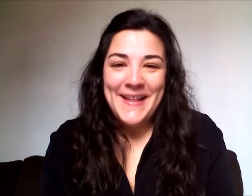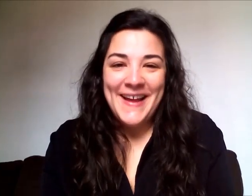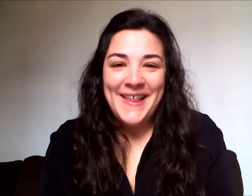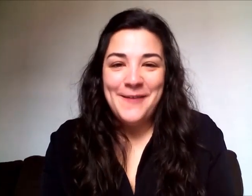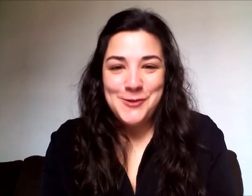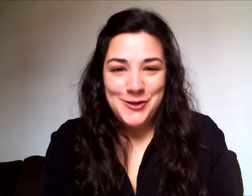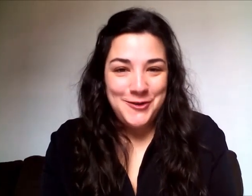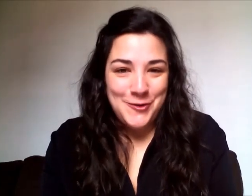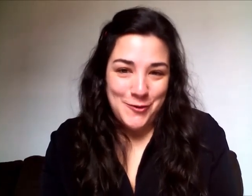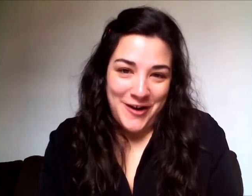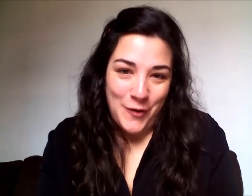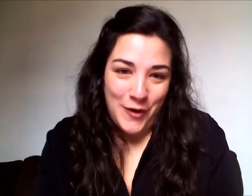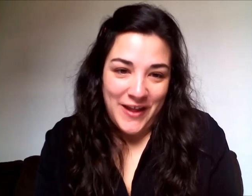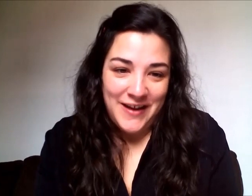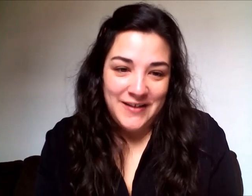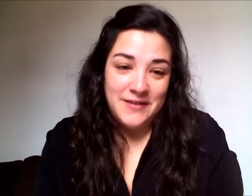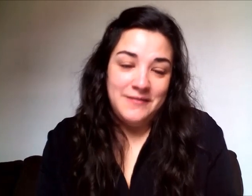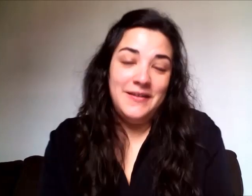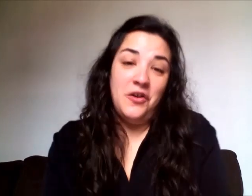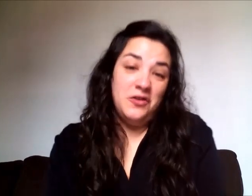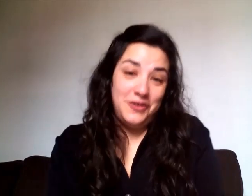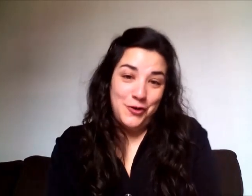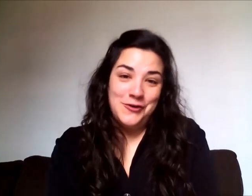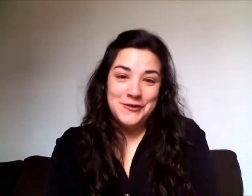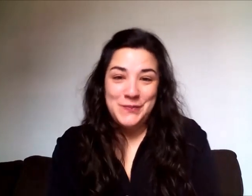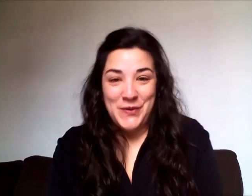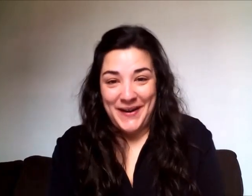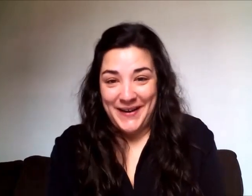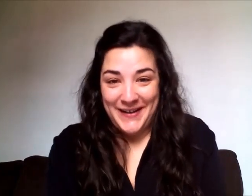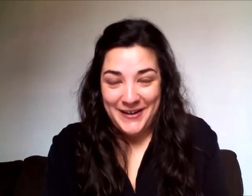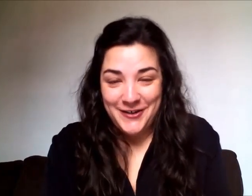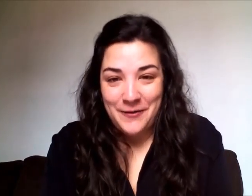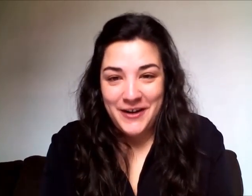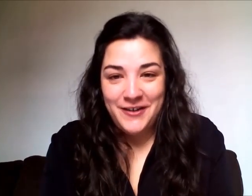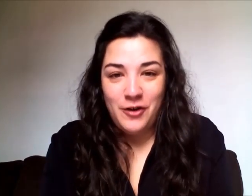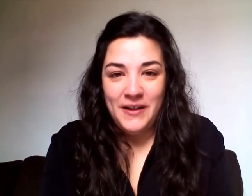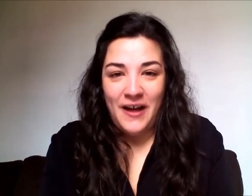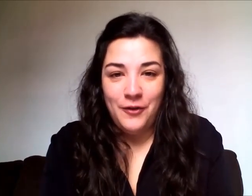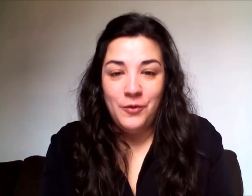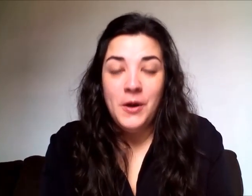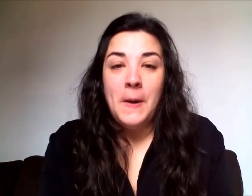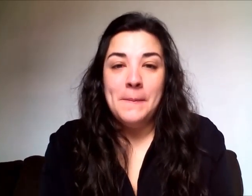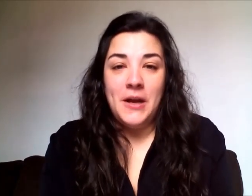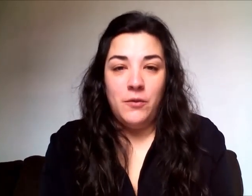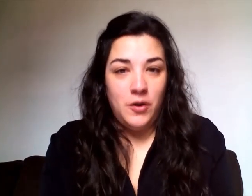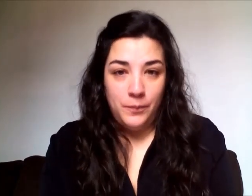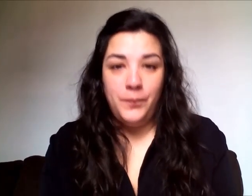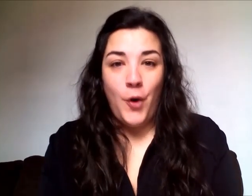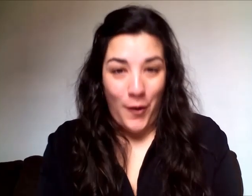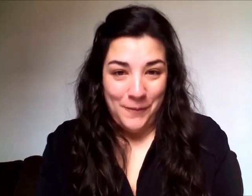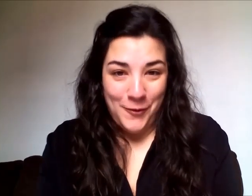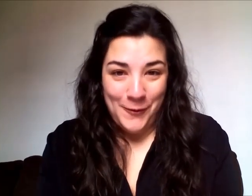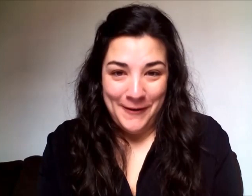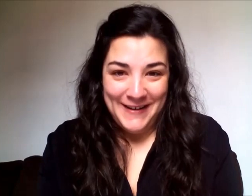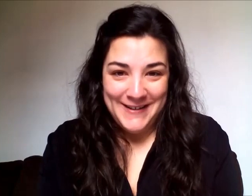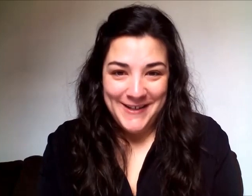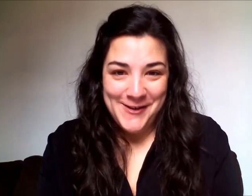seguramente de muchos os acordéis, de otros pues los habréis olvidado, pero bueno, poco a poco, ¿vale,